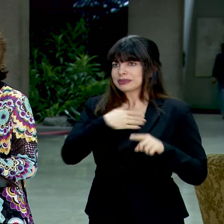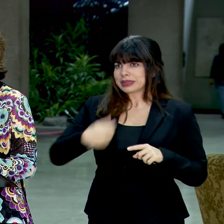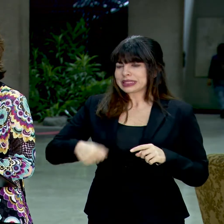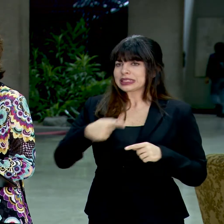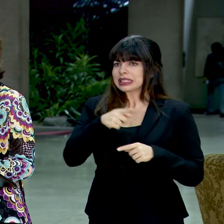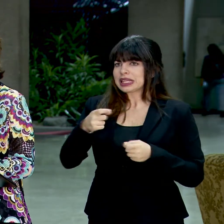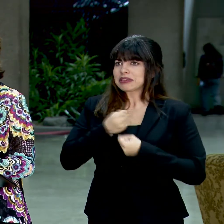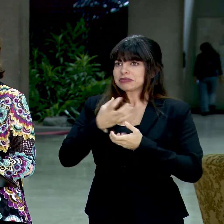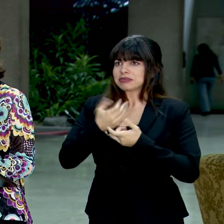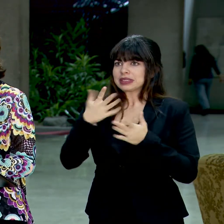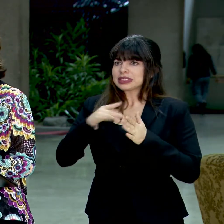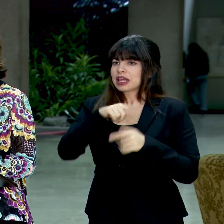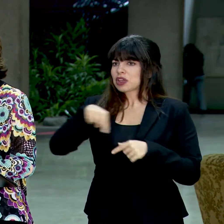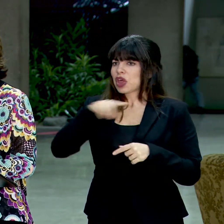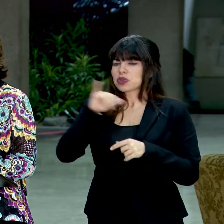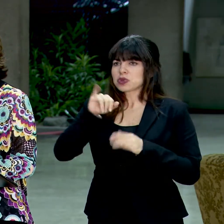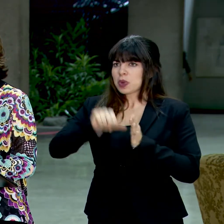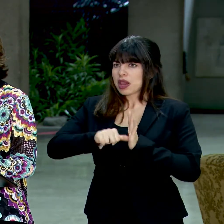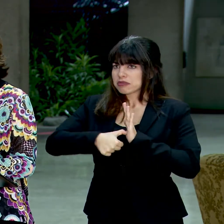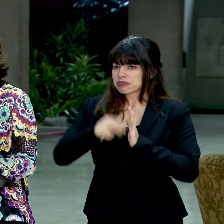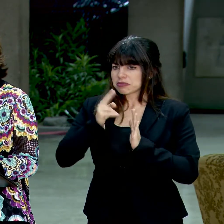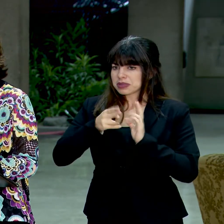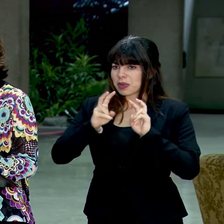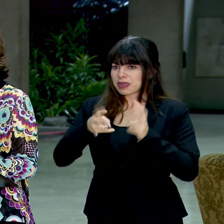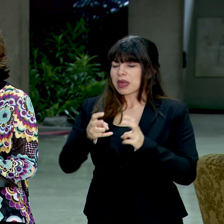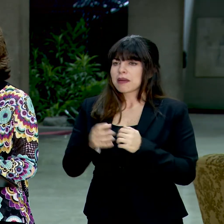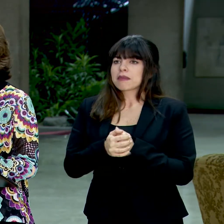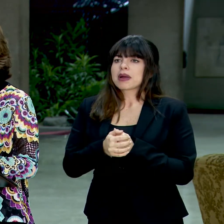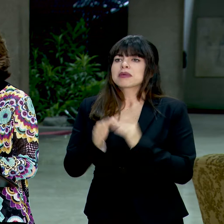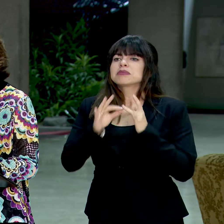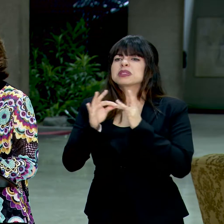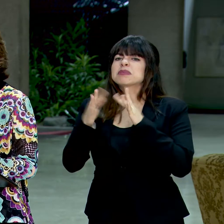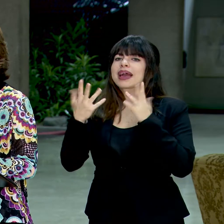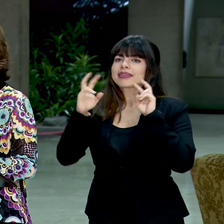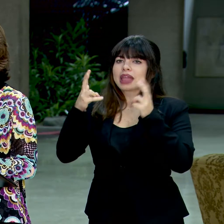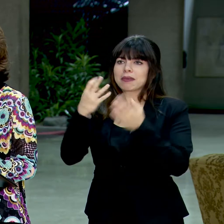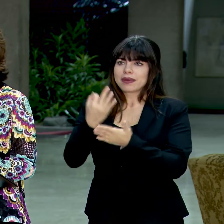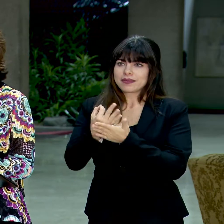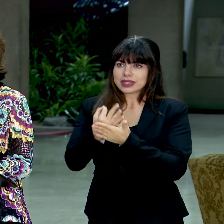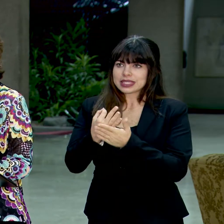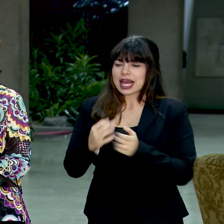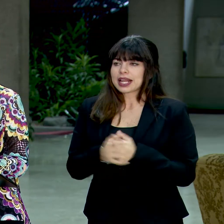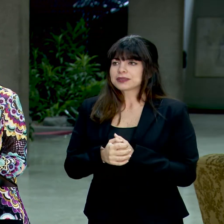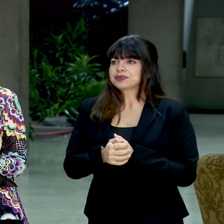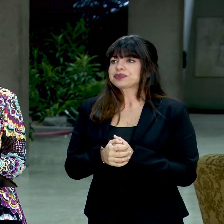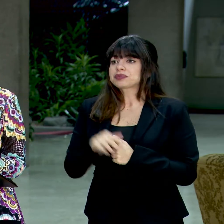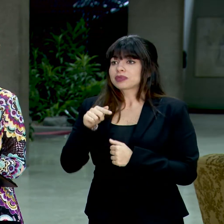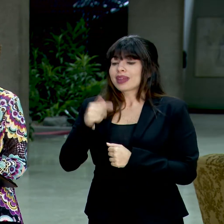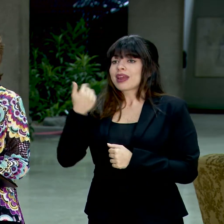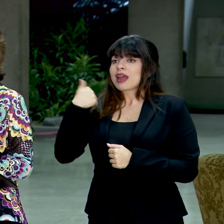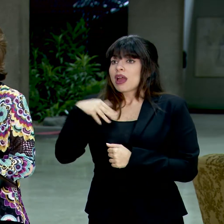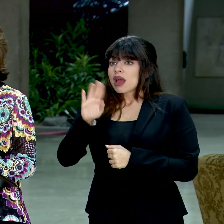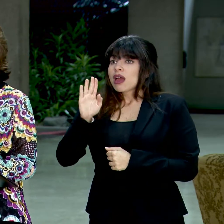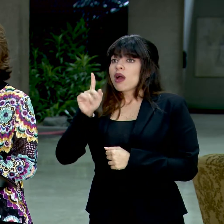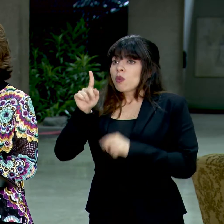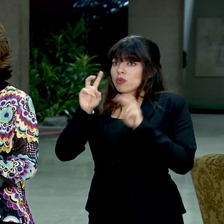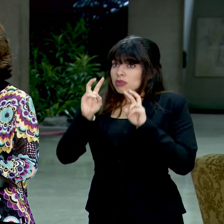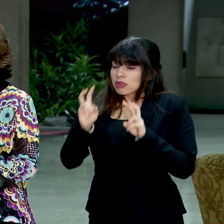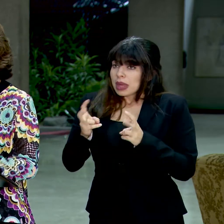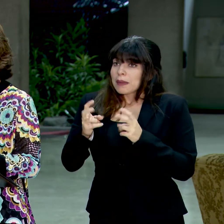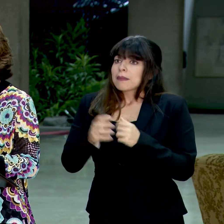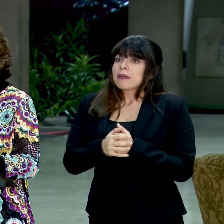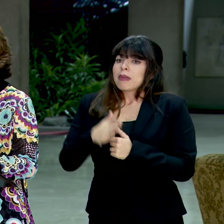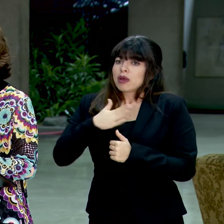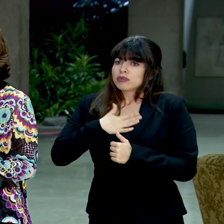se han dirigido a ustedes, sin lugar a dudas, el tema fiscal fue uno sobre el cual